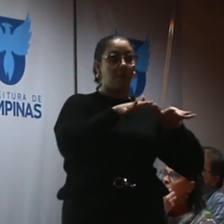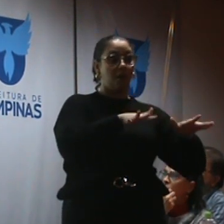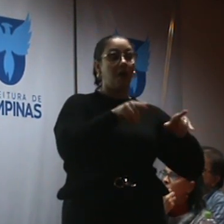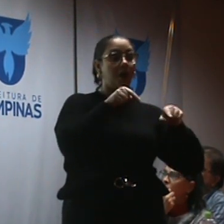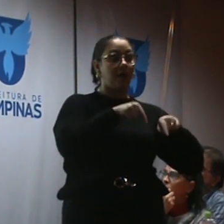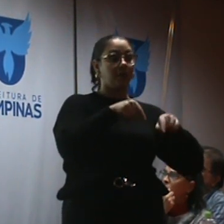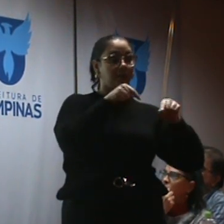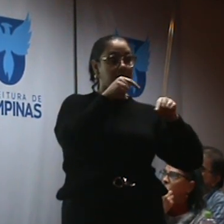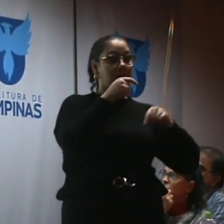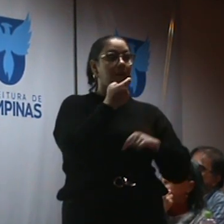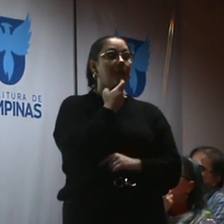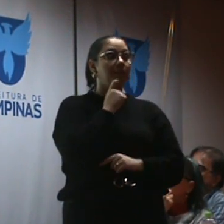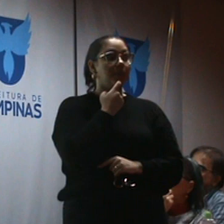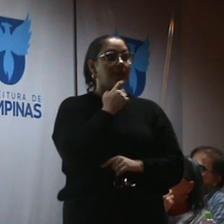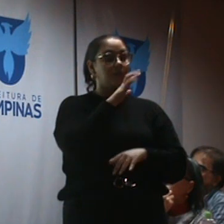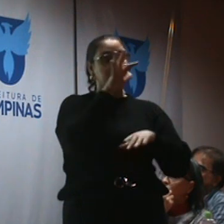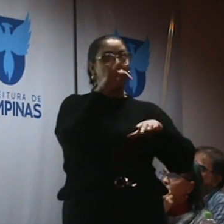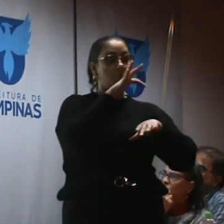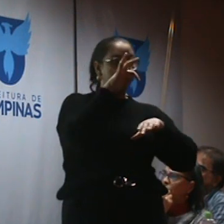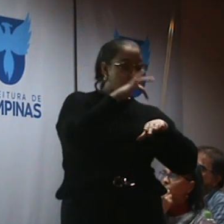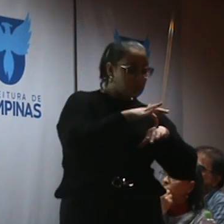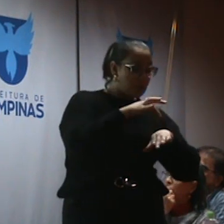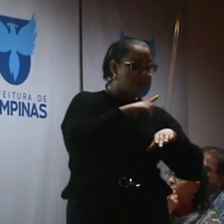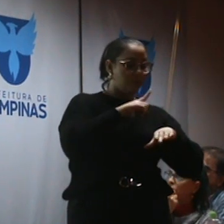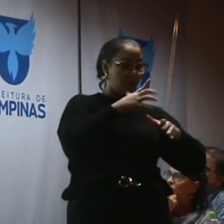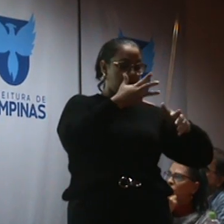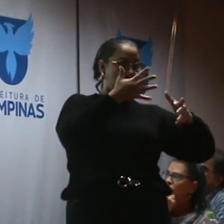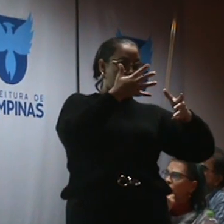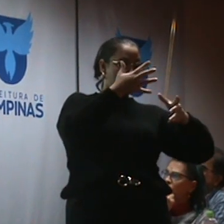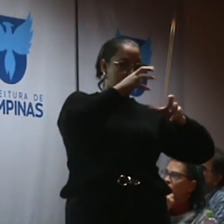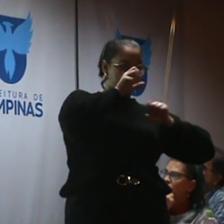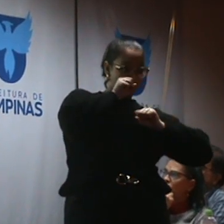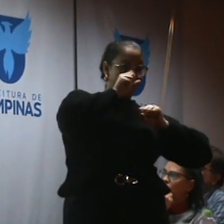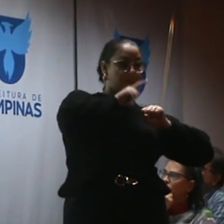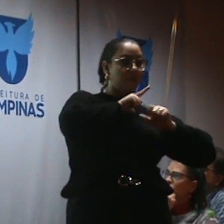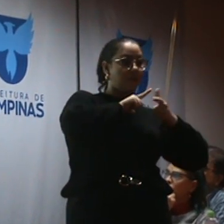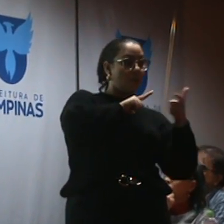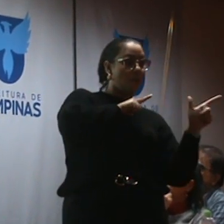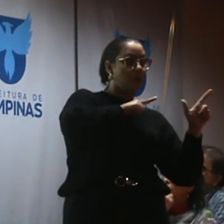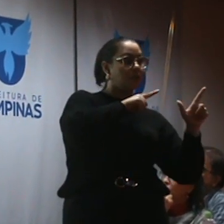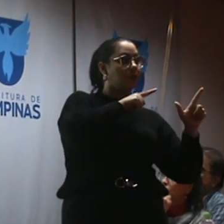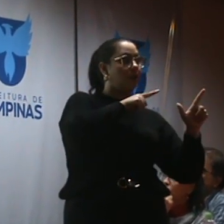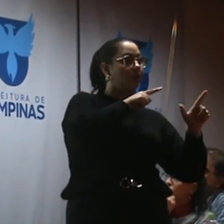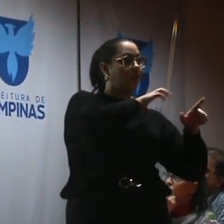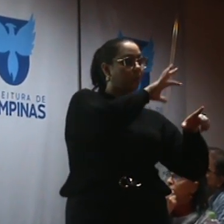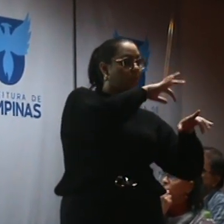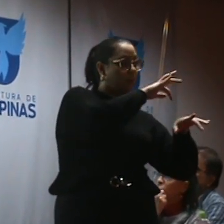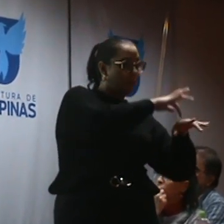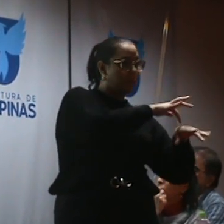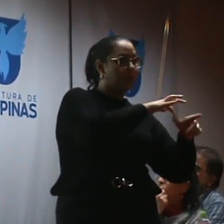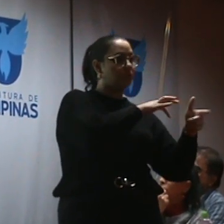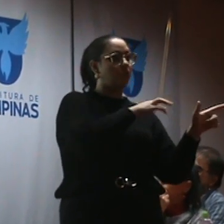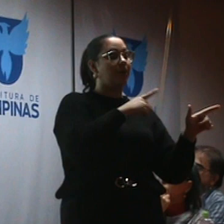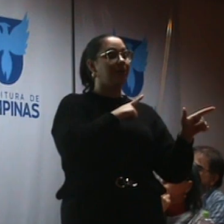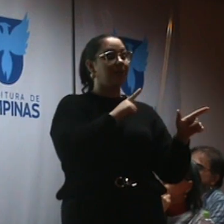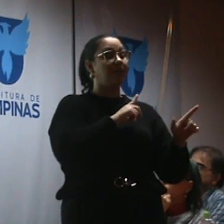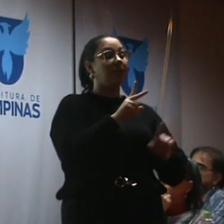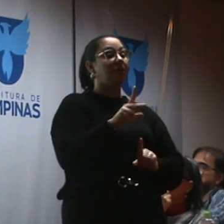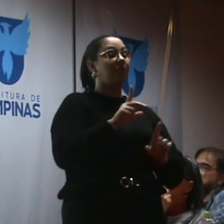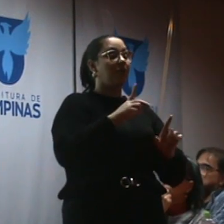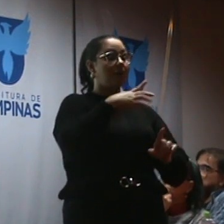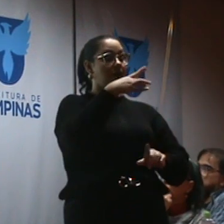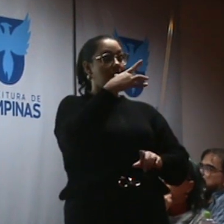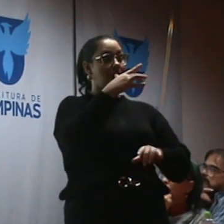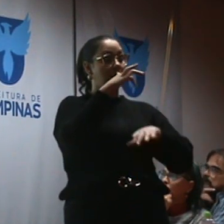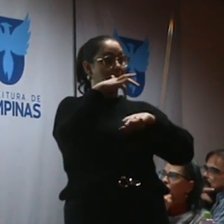em Campinas, então o mosquito foi e picou ele, pegou o vírus e picou outra pessoa. A gente teve esse caso de transmissão secundária lá